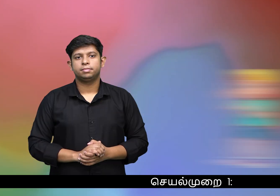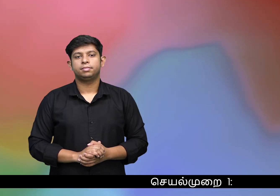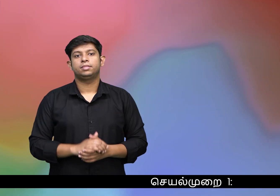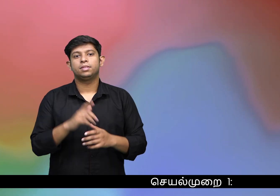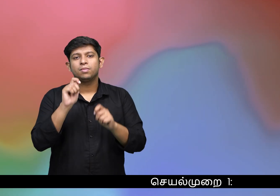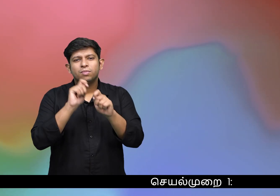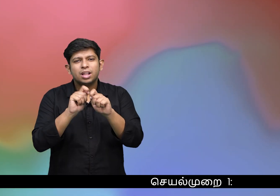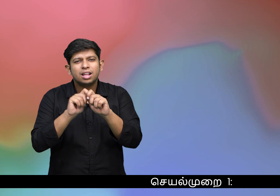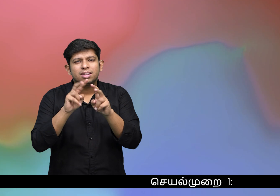செயல்முறை 1.